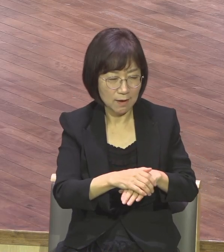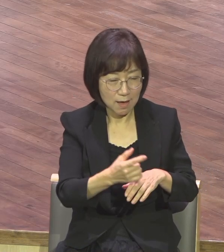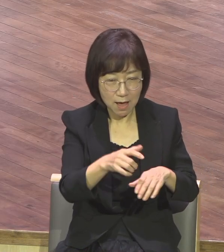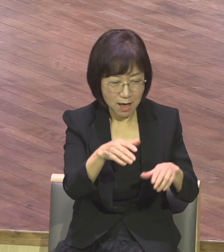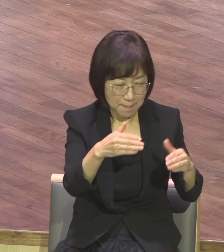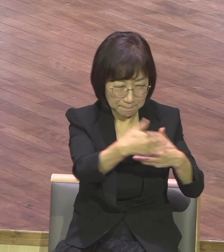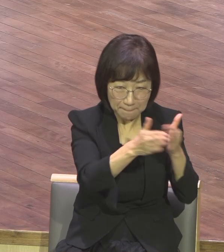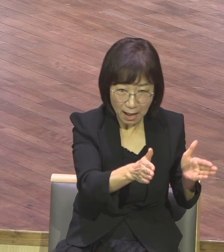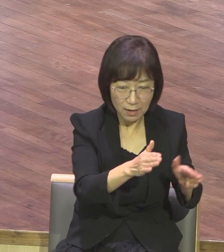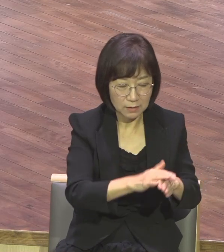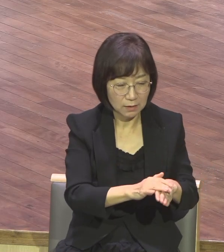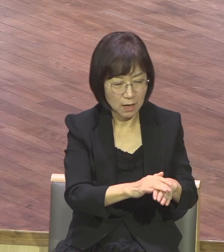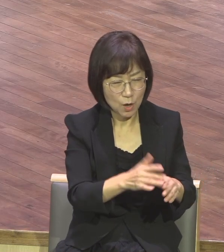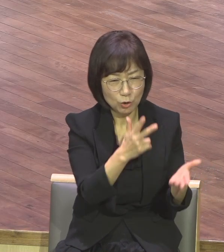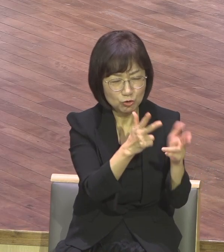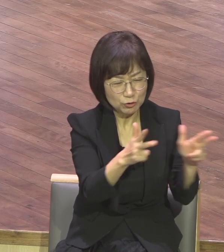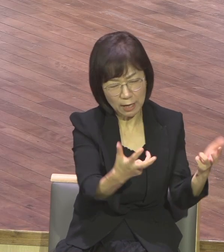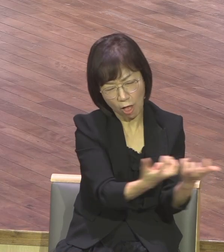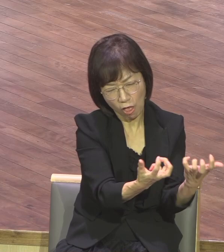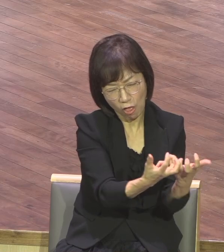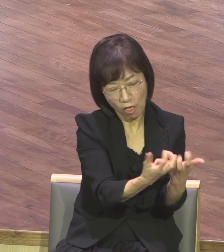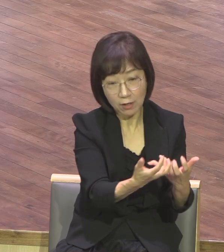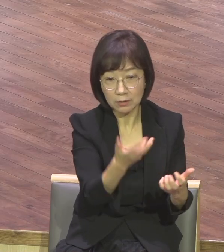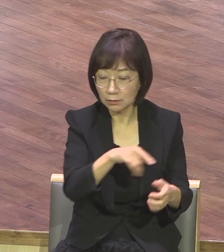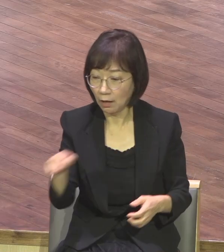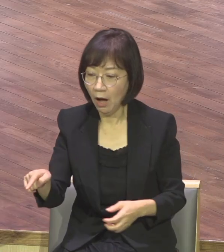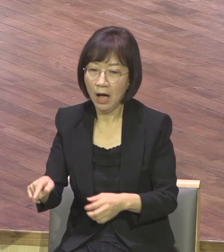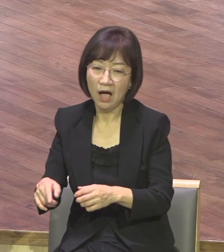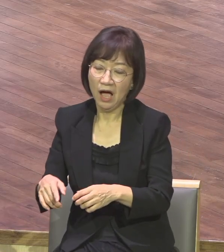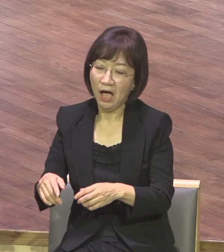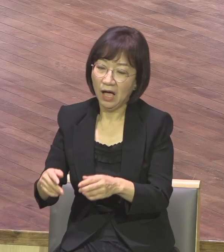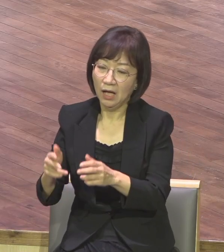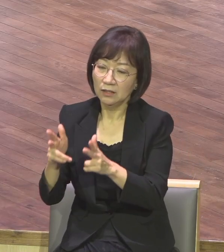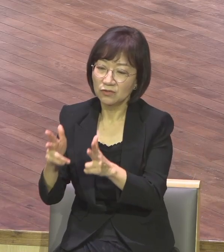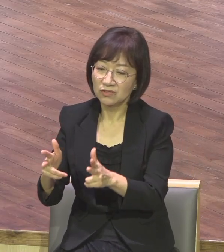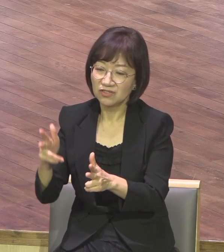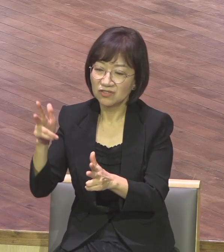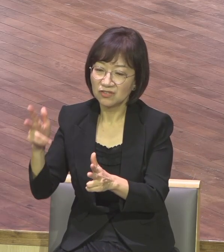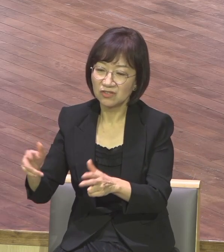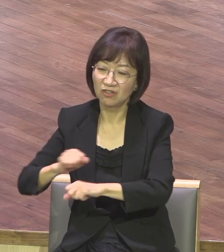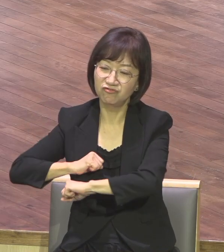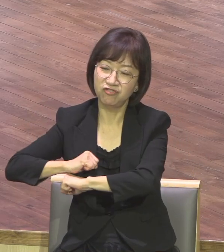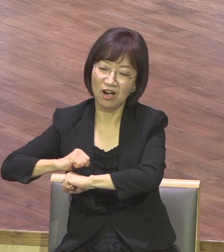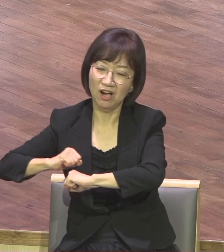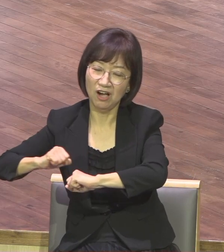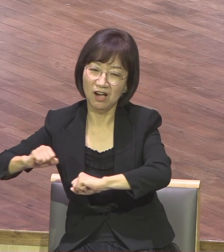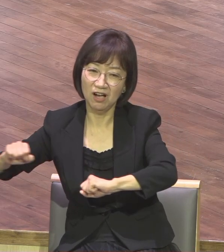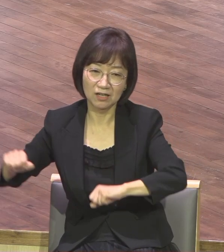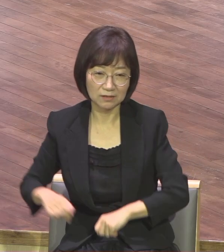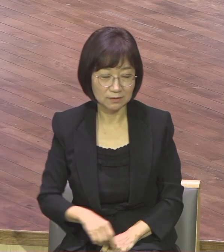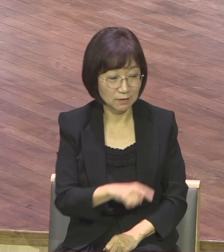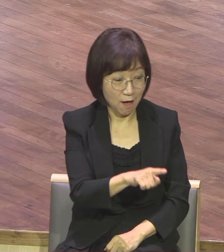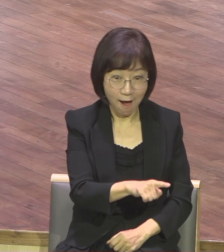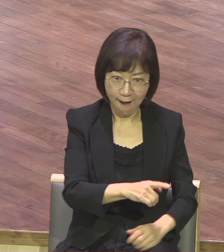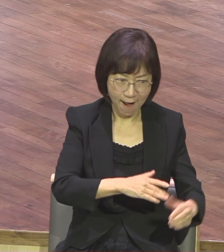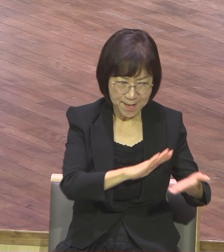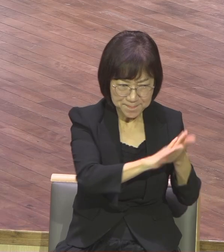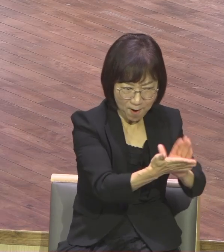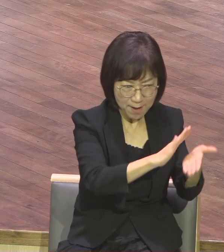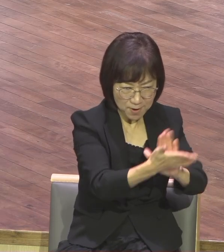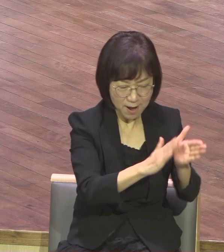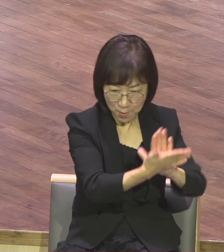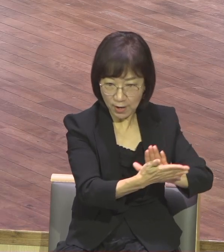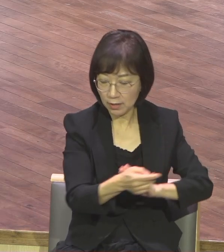비좁지만 죽어가는 교회는 항상 공간이 넓다. 살아있는 교회는 항상 변화가 있지만 죽어가는 교회는